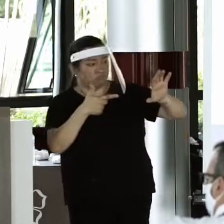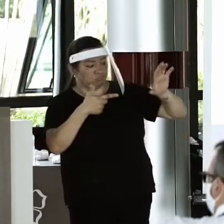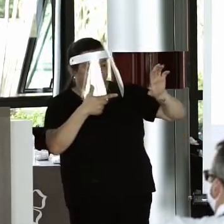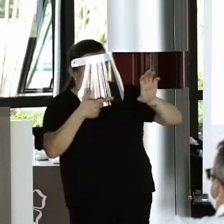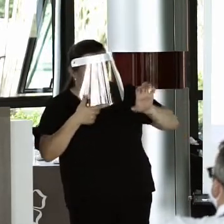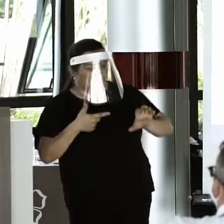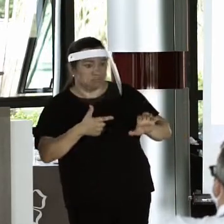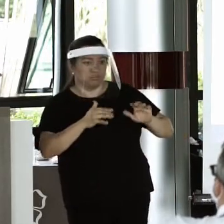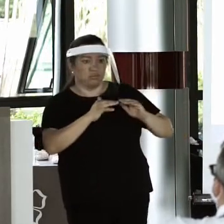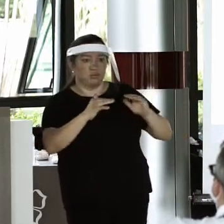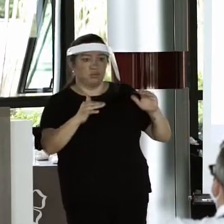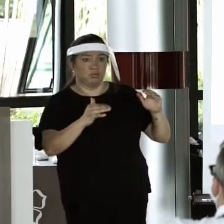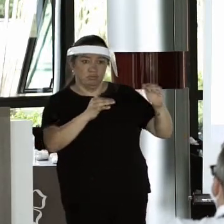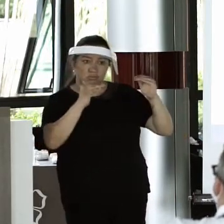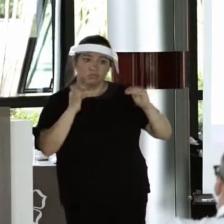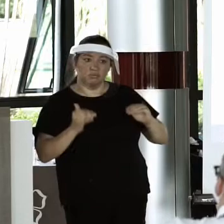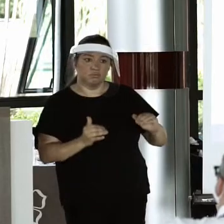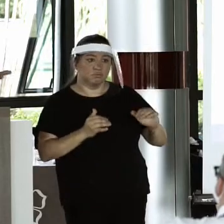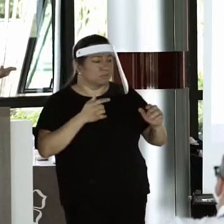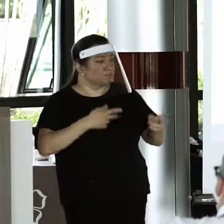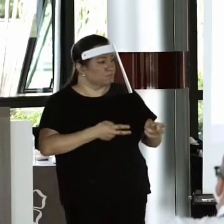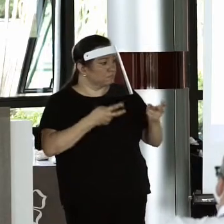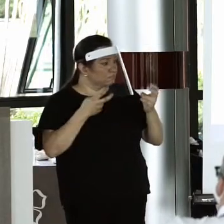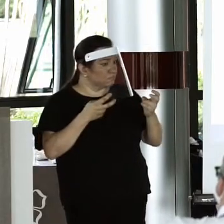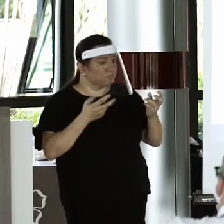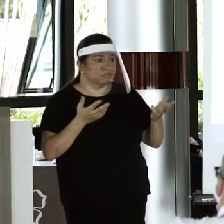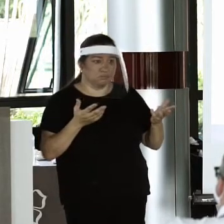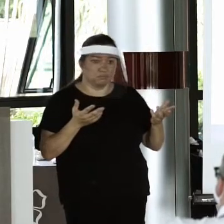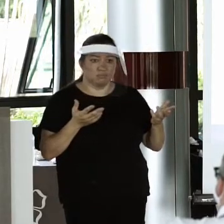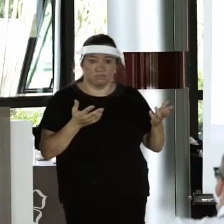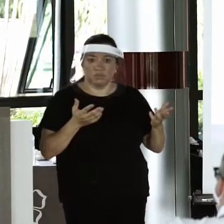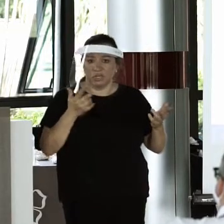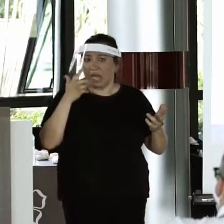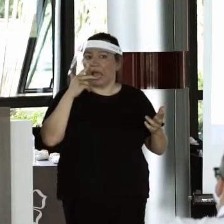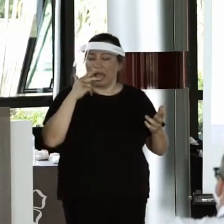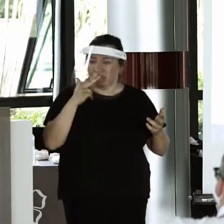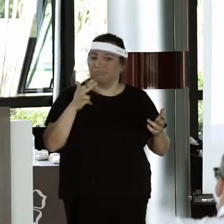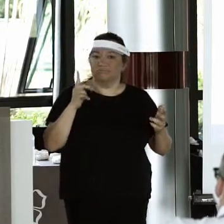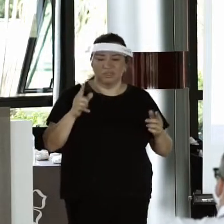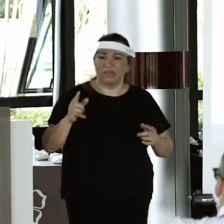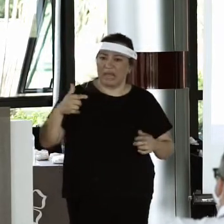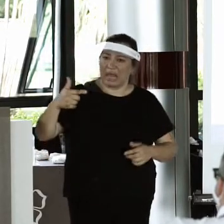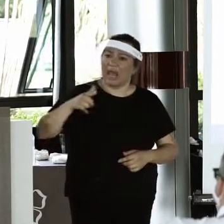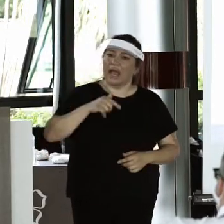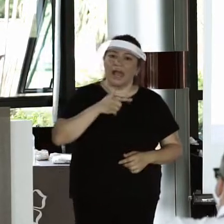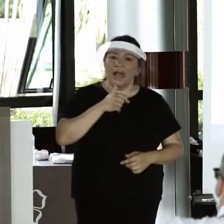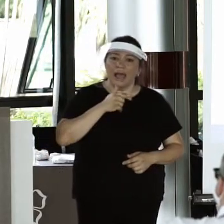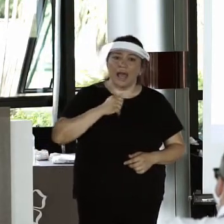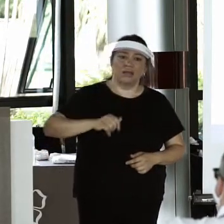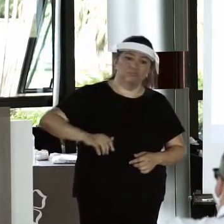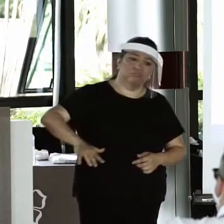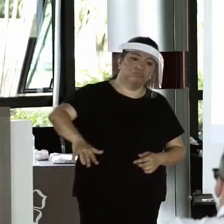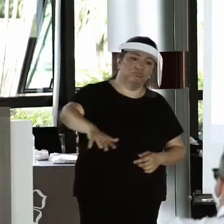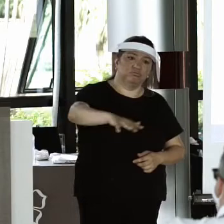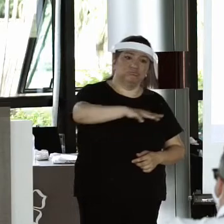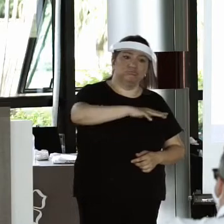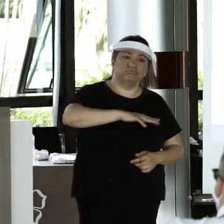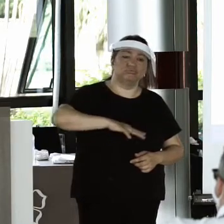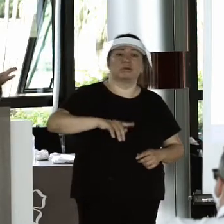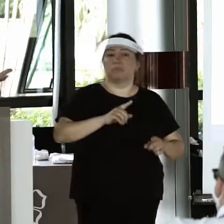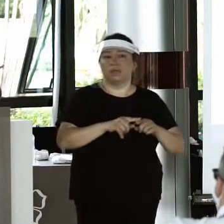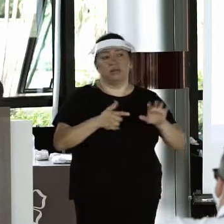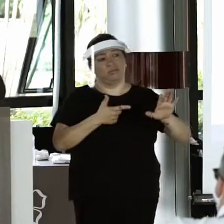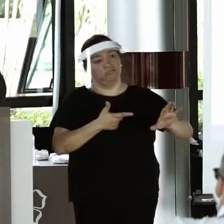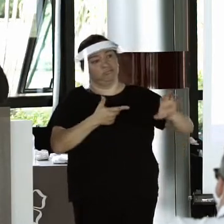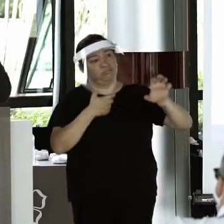também se eu tenho alguma infiltração. Sim, isso é feito de maneira arcaica ainda. Só que com a termografia eu tenho um adianto muito grande nesse